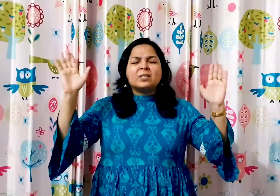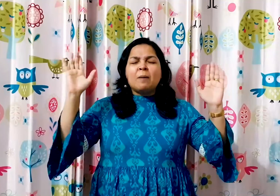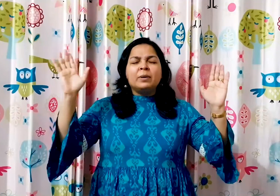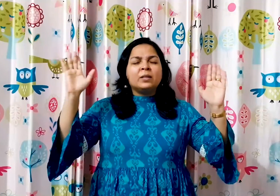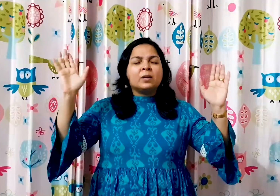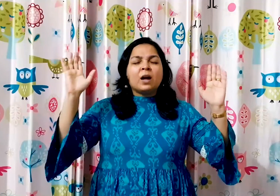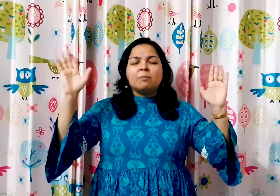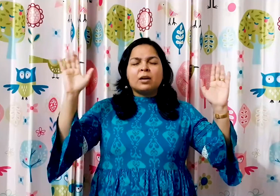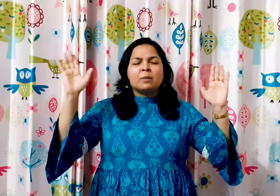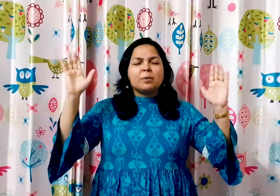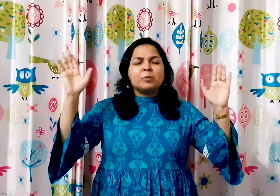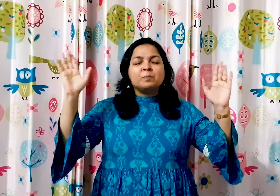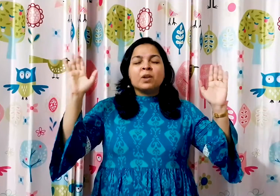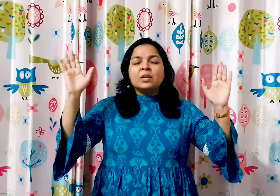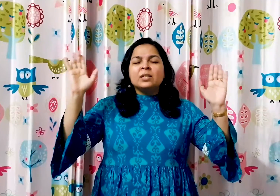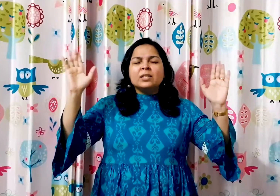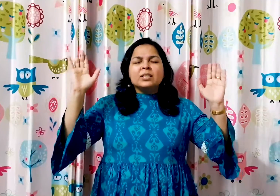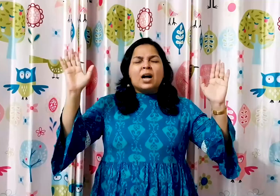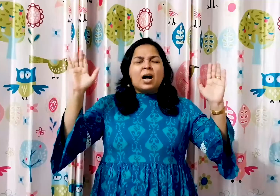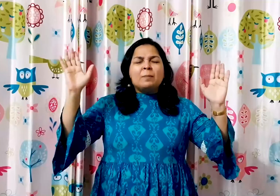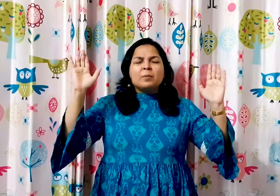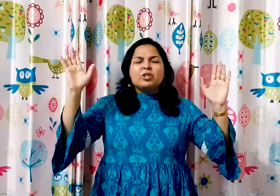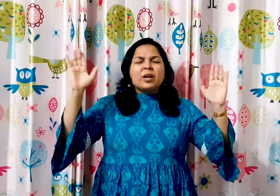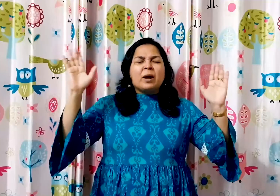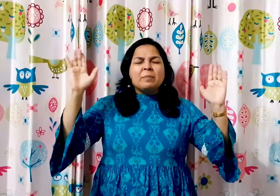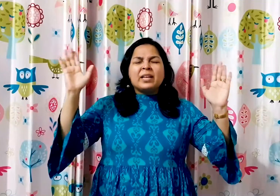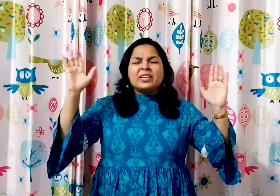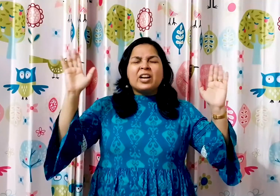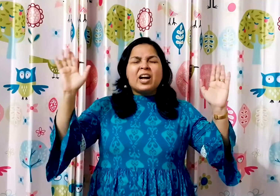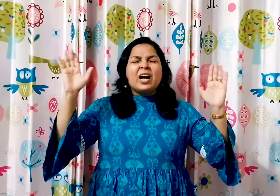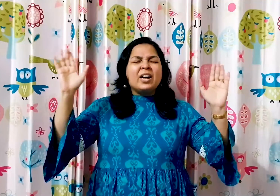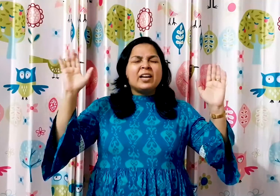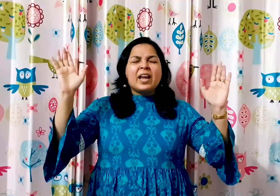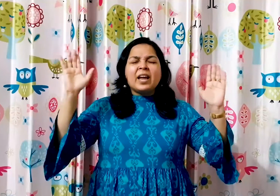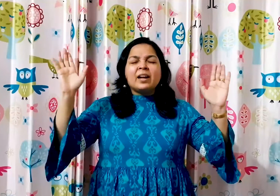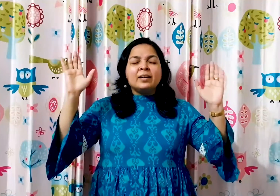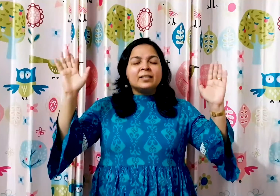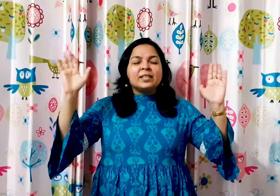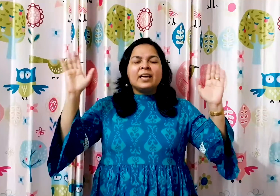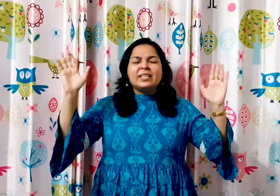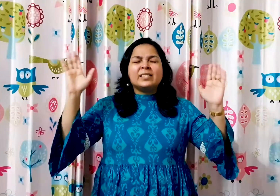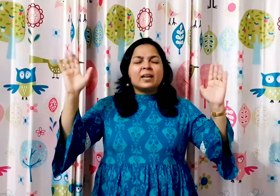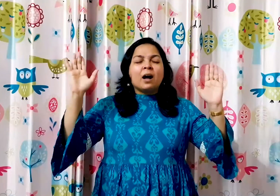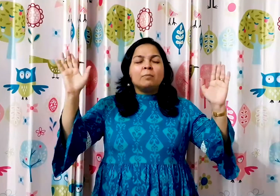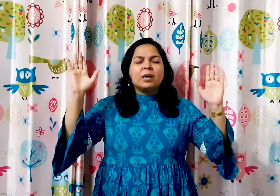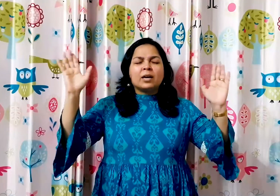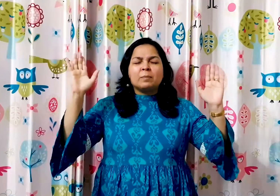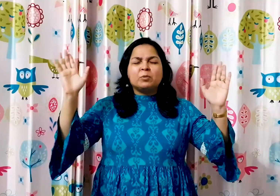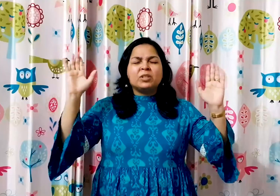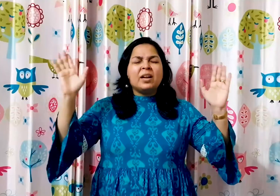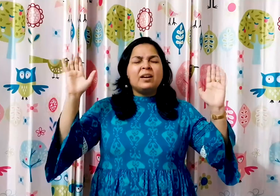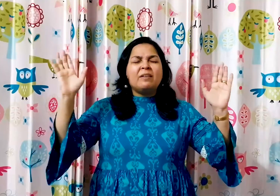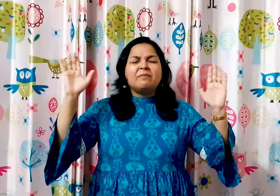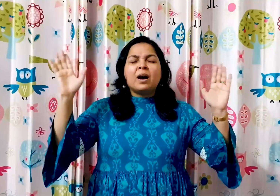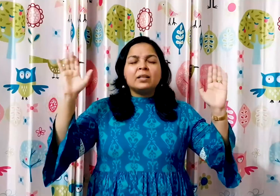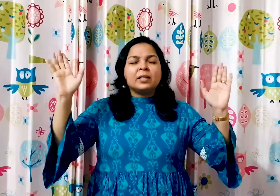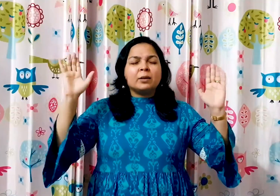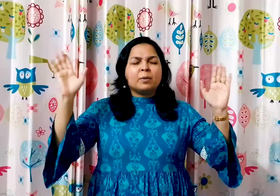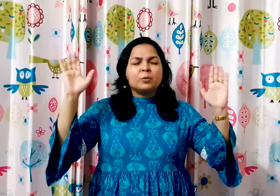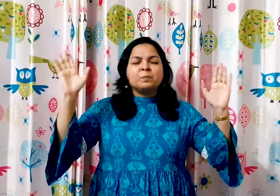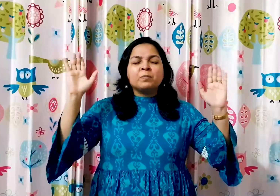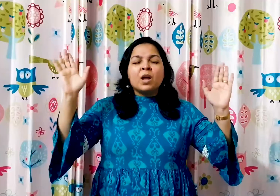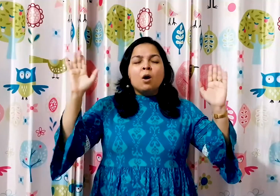आपका सामर्थ्य काम कर रहे हैं हाँ प्रभु शर हम तेरा शरीर का हर एक अंग सही से काम कर रहे हैं